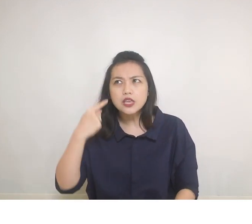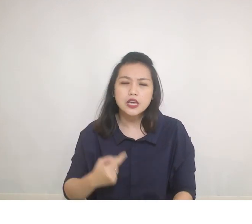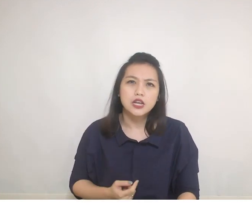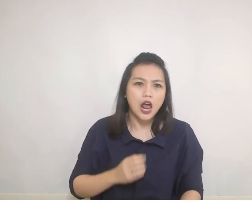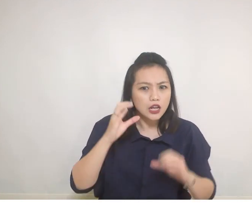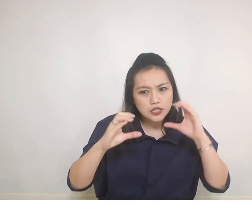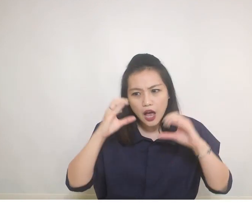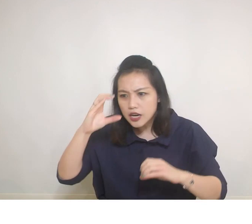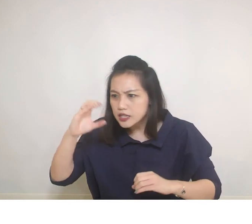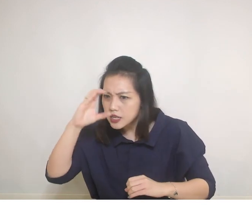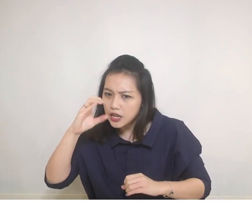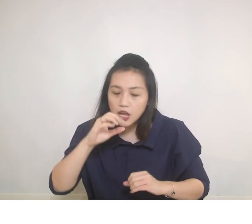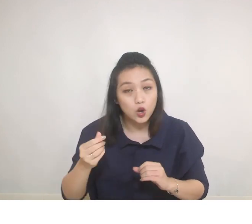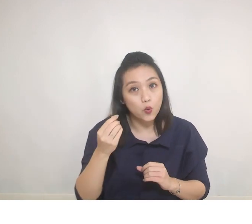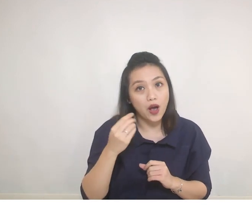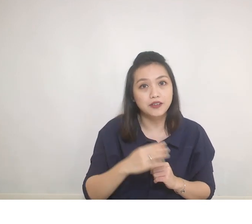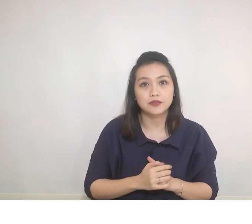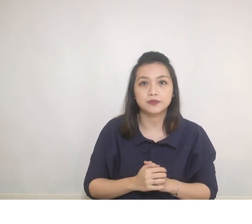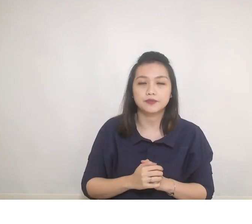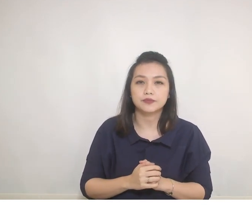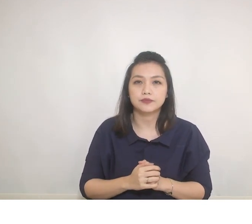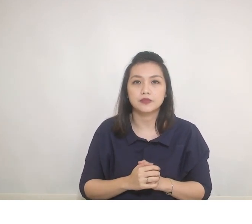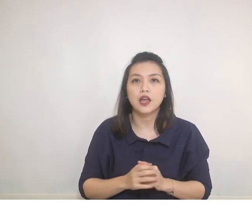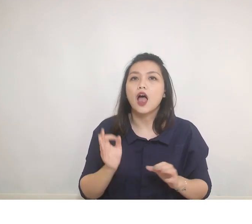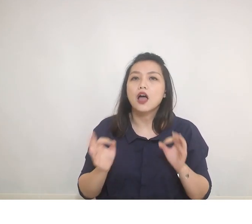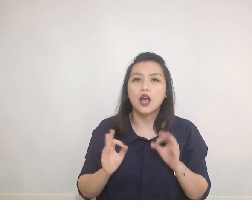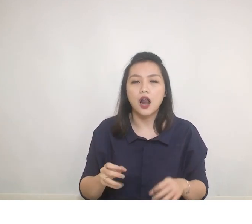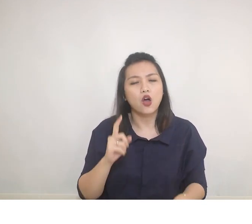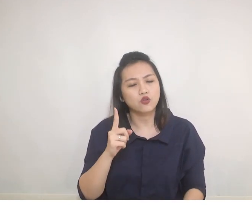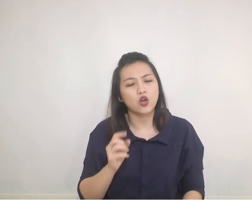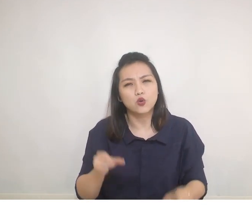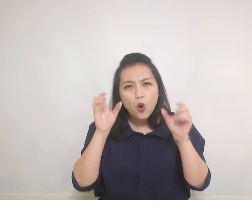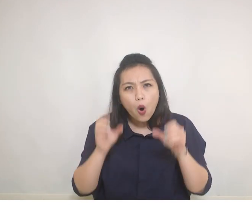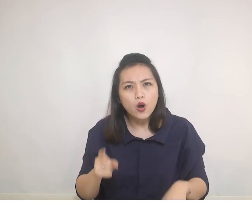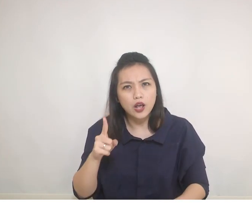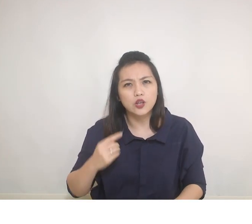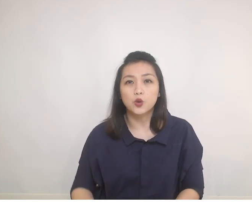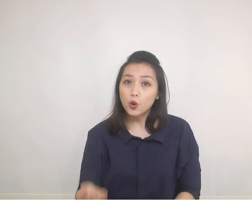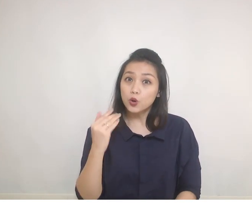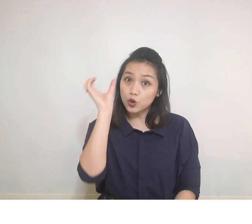misalnya seseorang itu benar-benar dia hanya hidup untuk uang, akhirnya dia